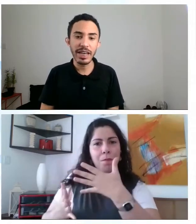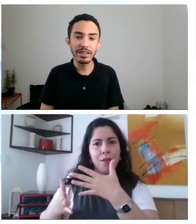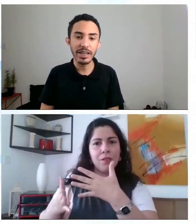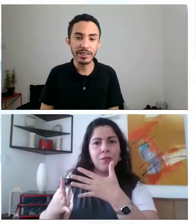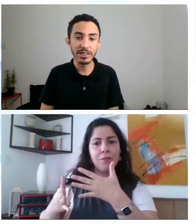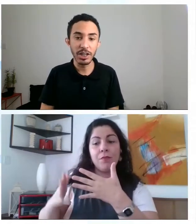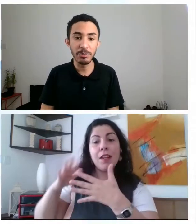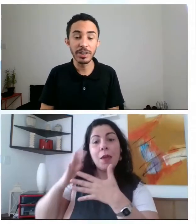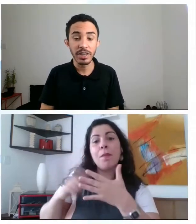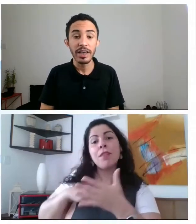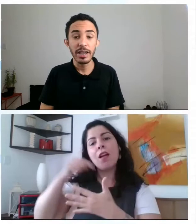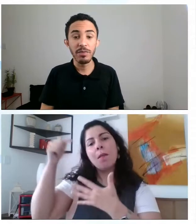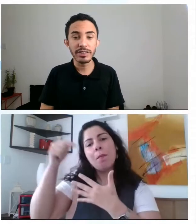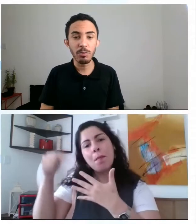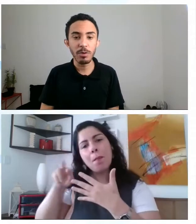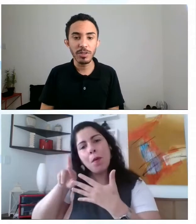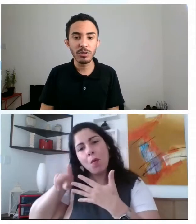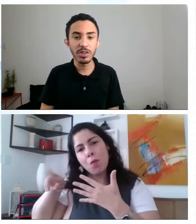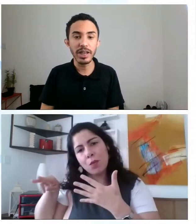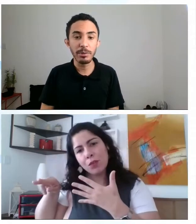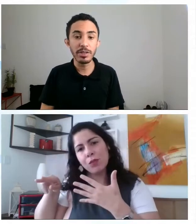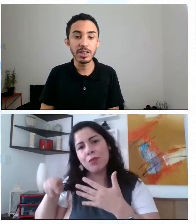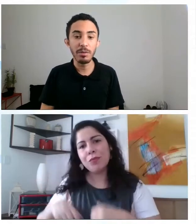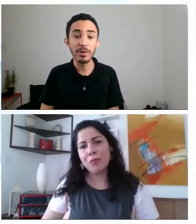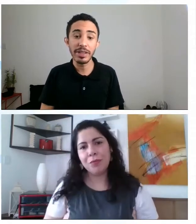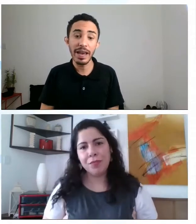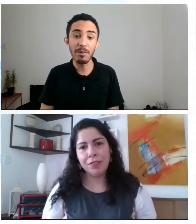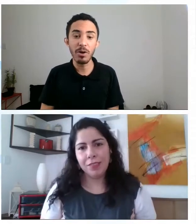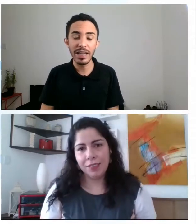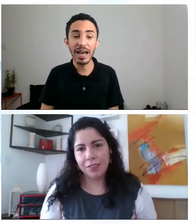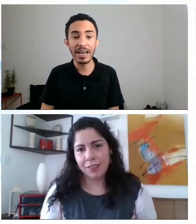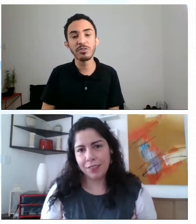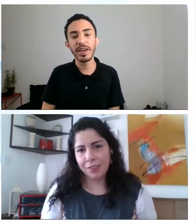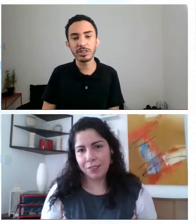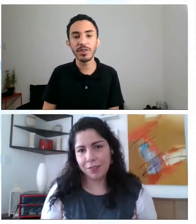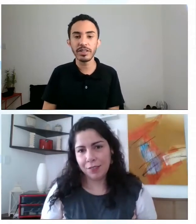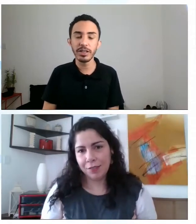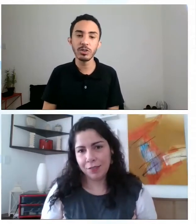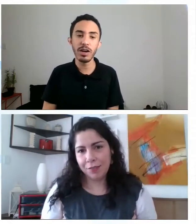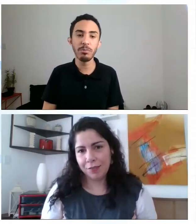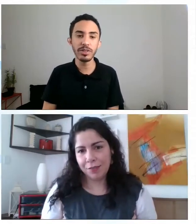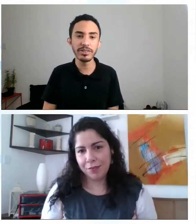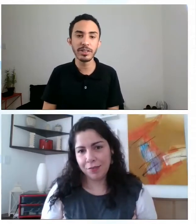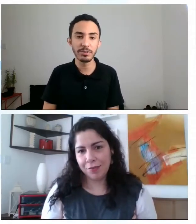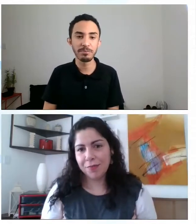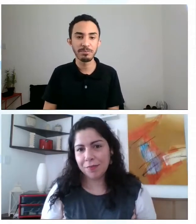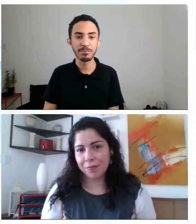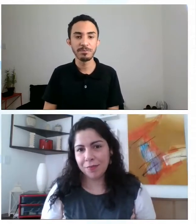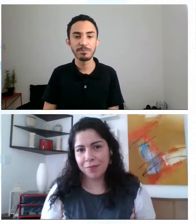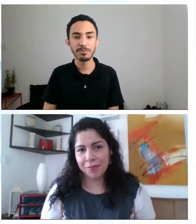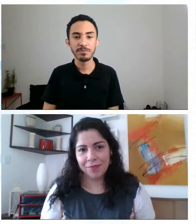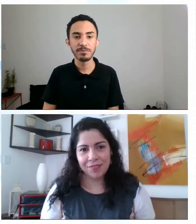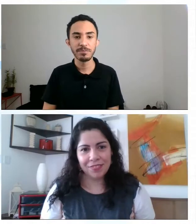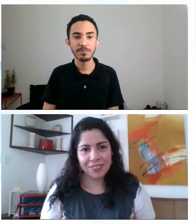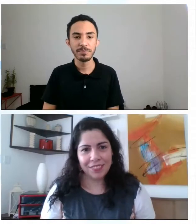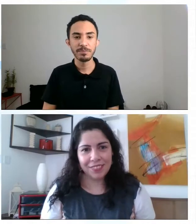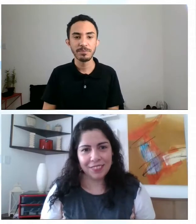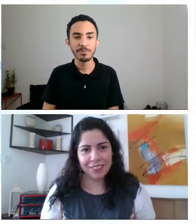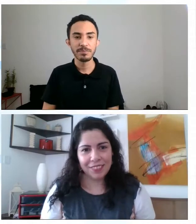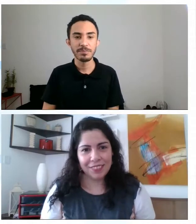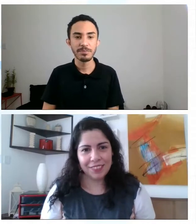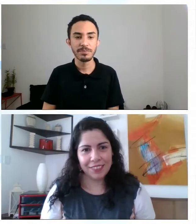o licenciado em Letras Libras, ele vai ser o professor de Libras, que vai poder abordar as diversas vertentes no campo do ensino.